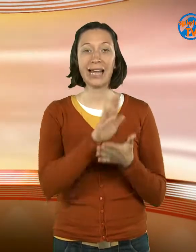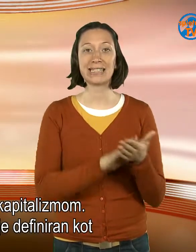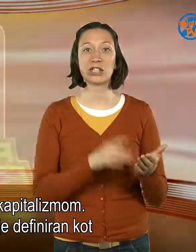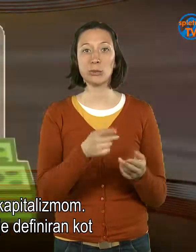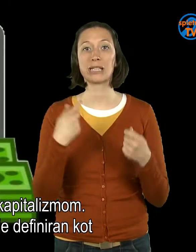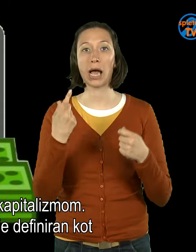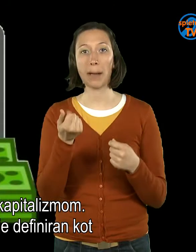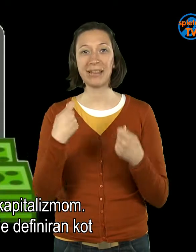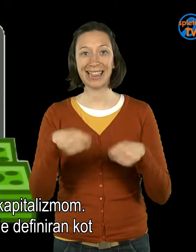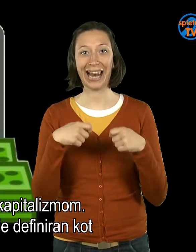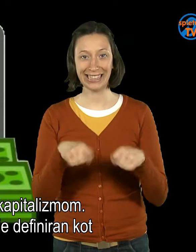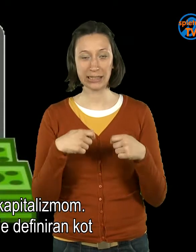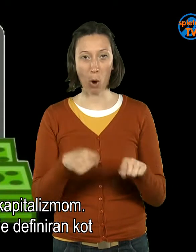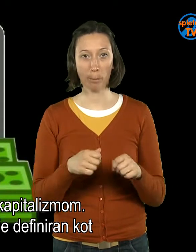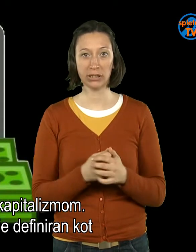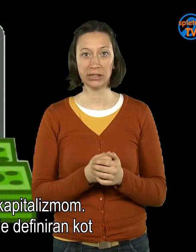Začnimo s kapitalizmom.